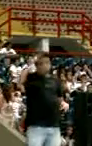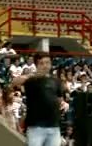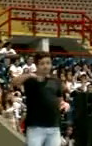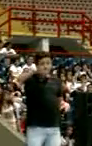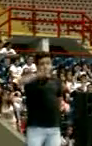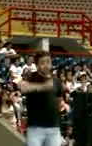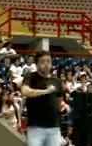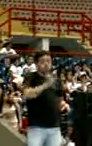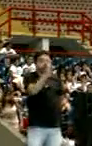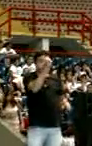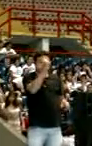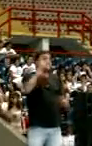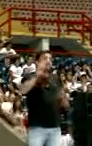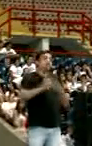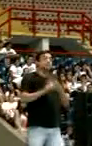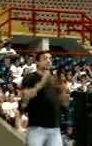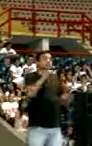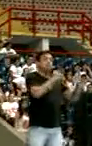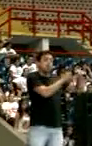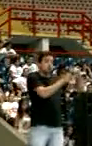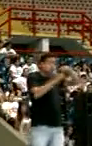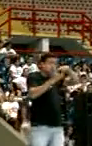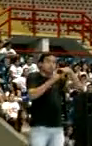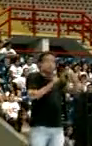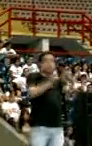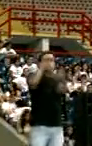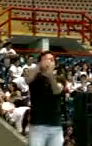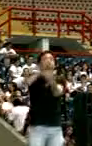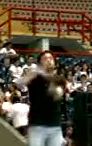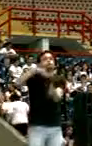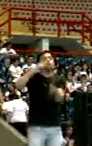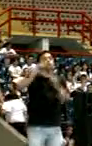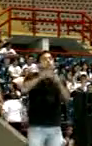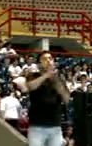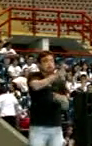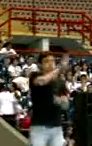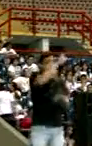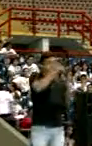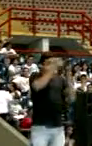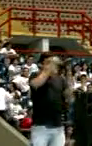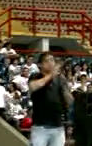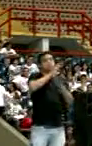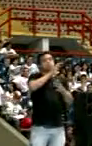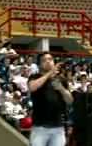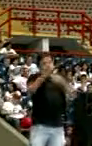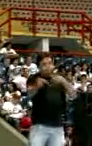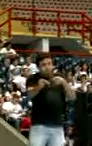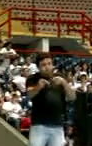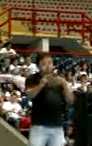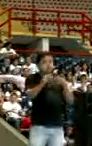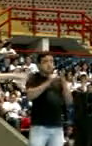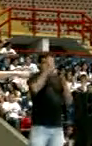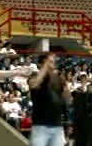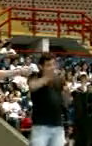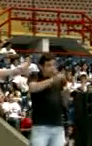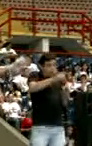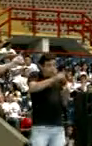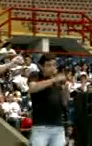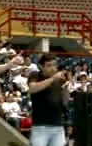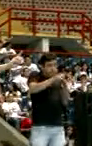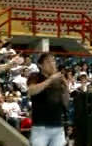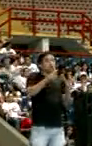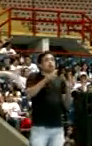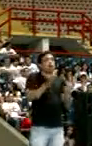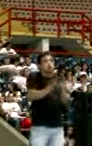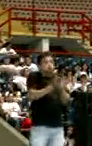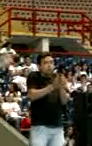daquela região e as cruzadas não conseguiram o que queriam, porque os europeus só ganharam a primeira oficial. Essa dos mendigos